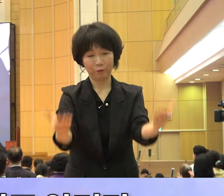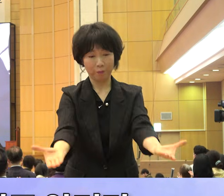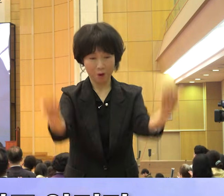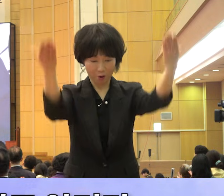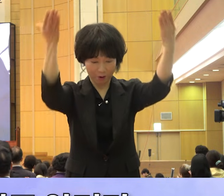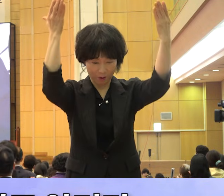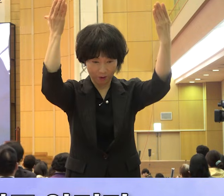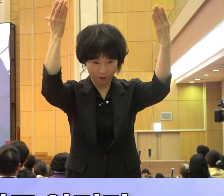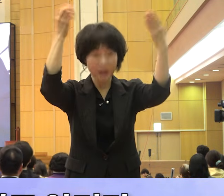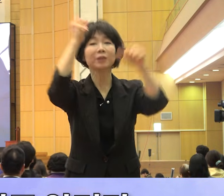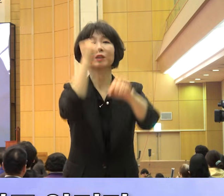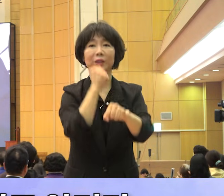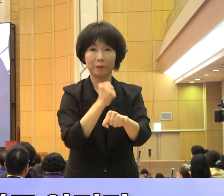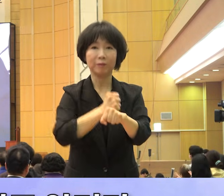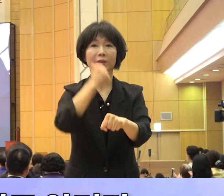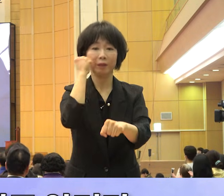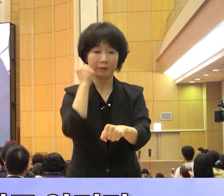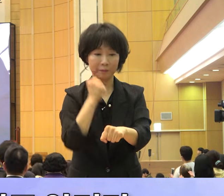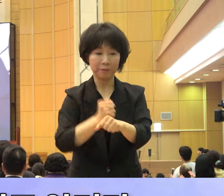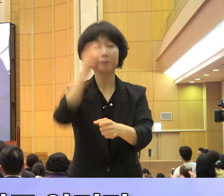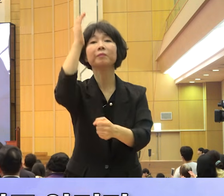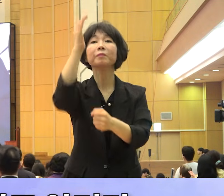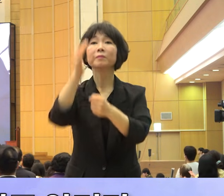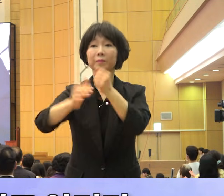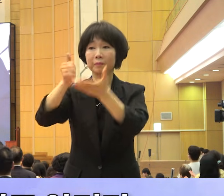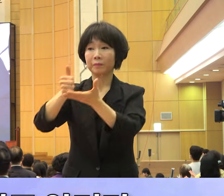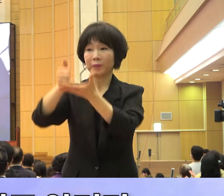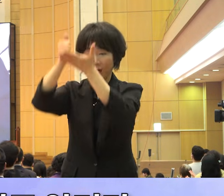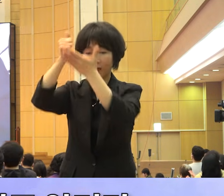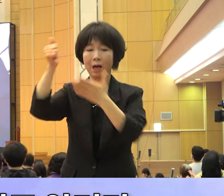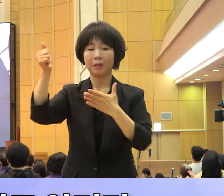하나님 축복하시니